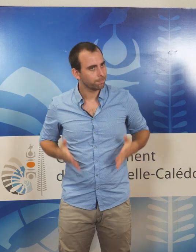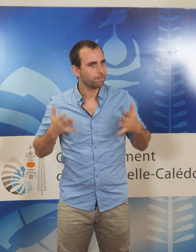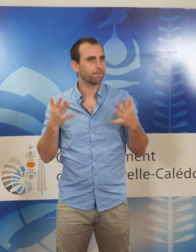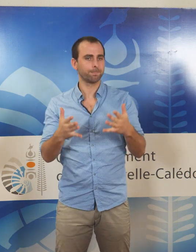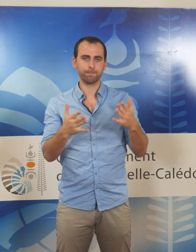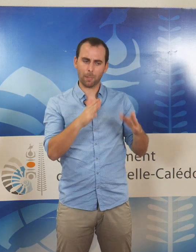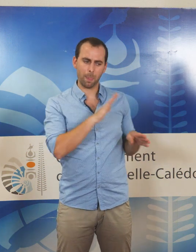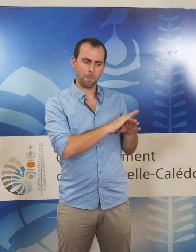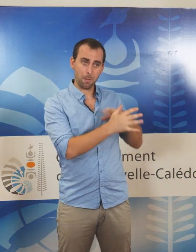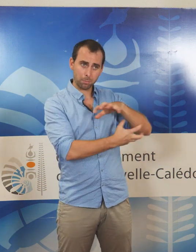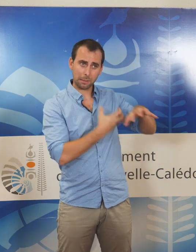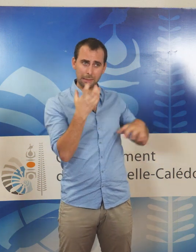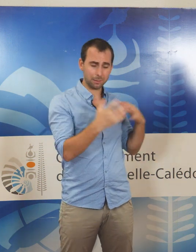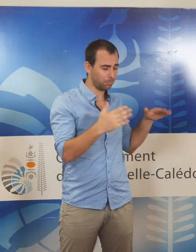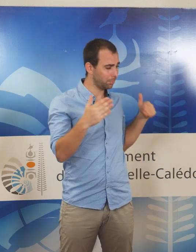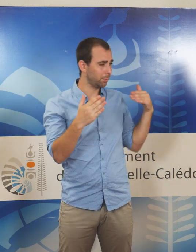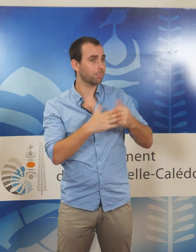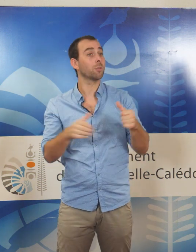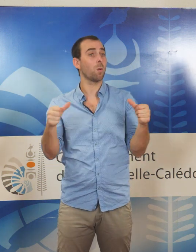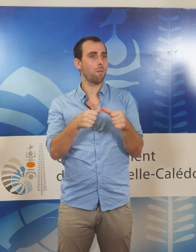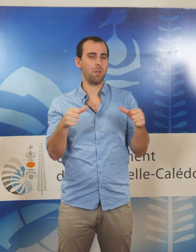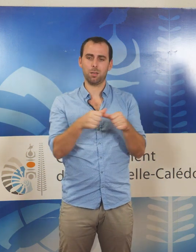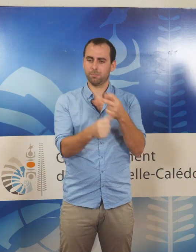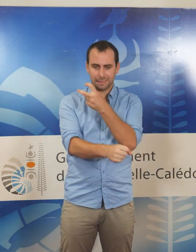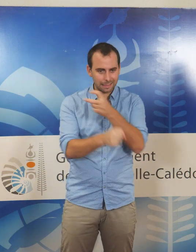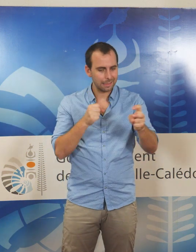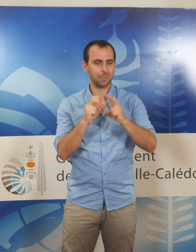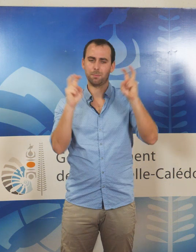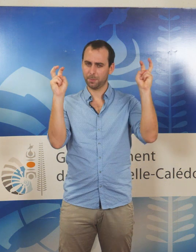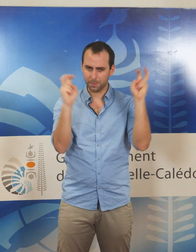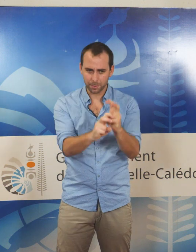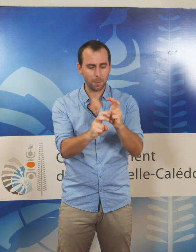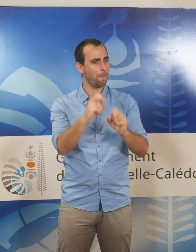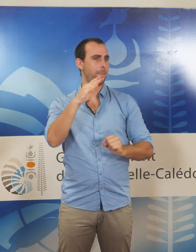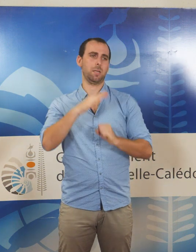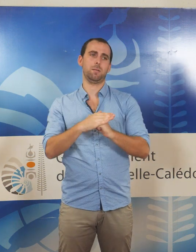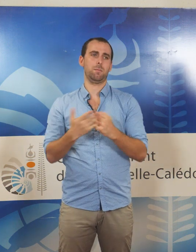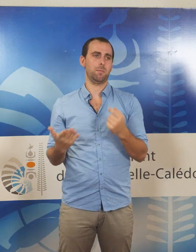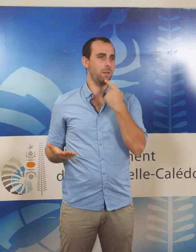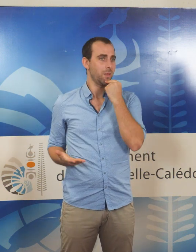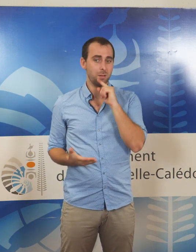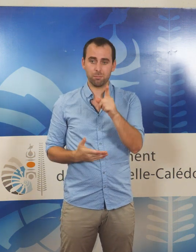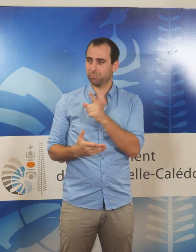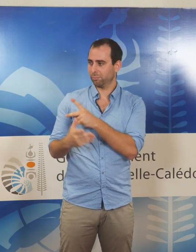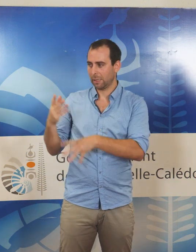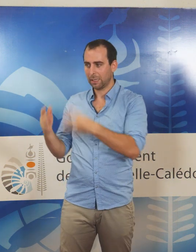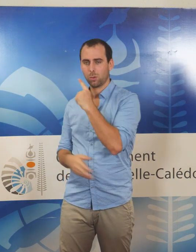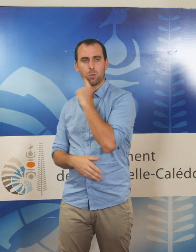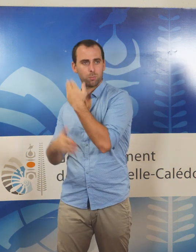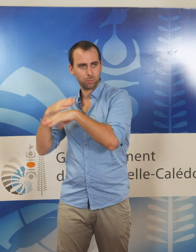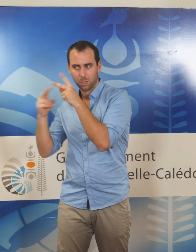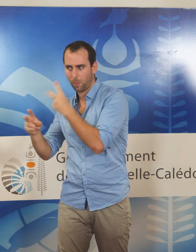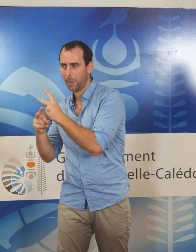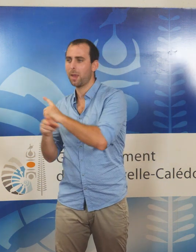début de cette crise, c'est de réduire au maximum ce risque. C'est-à-dire que la stratégie que nous avons mise en place de quatorzaine dans les hôtels, de confinement